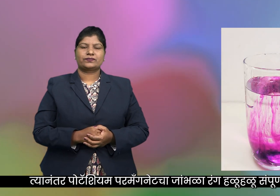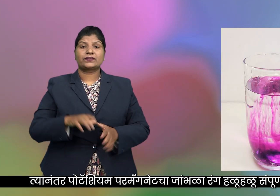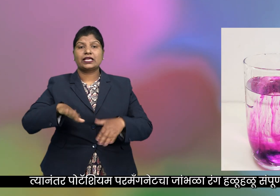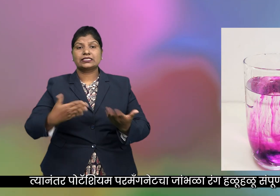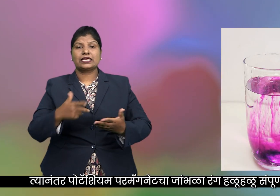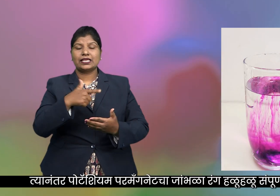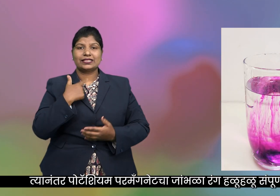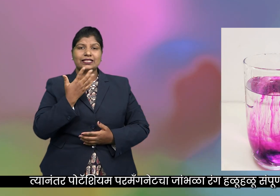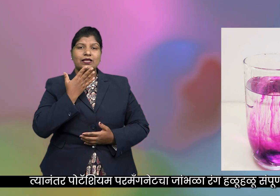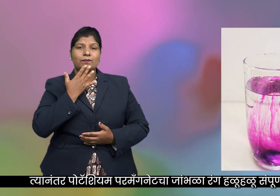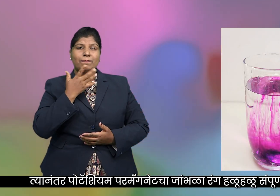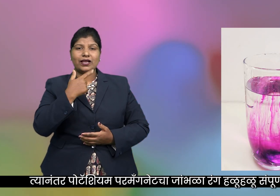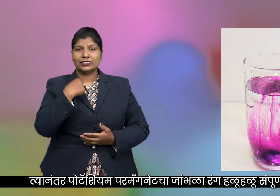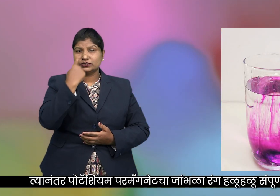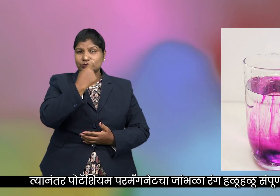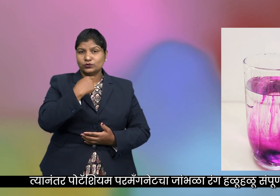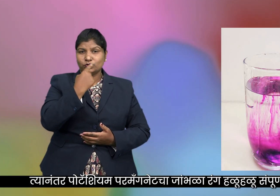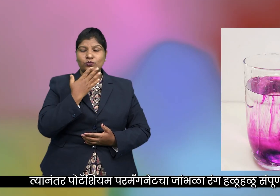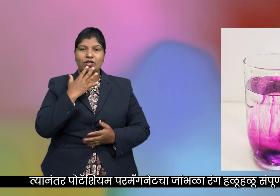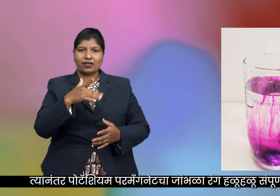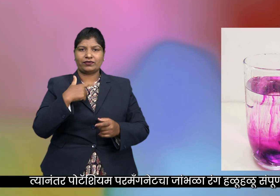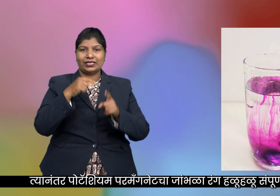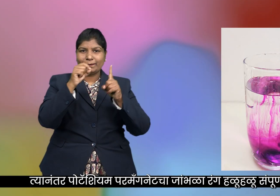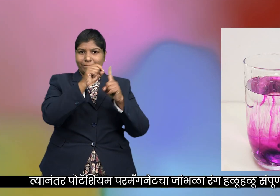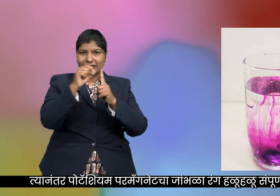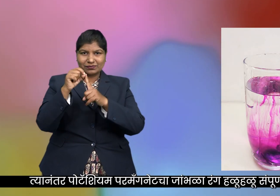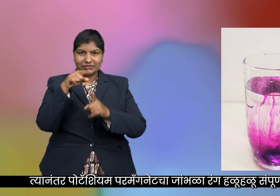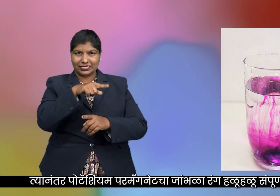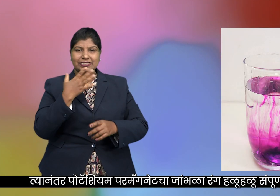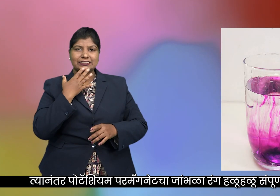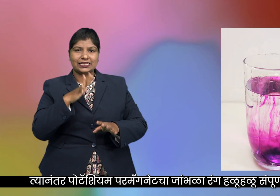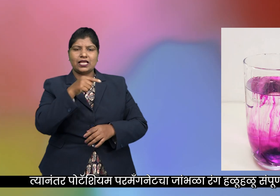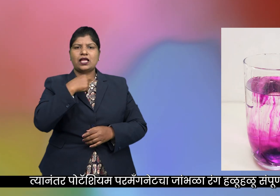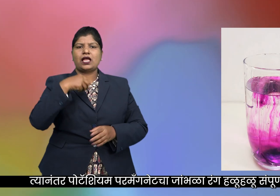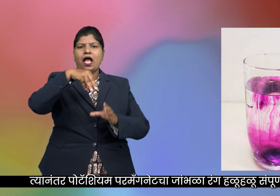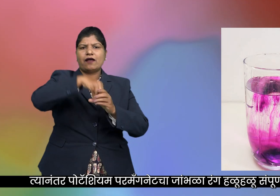त्यानंतर पोटॅशियम परमॅंगनेटचा जांभळा रंग हळूहळू संपूर्ण पाण्यात पसरतो.